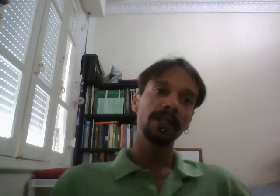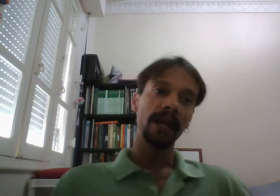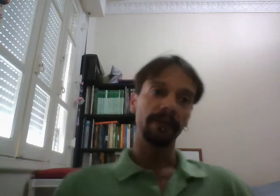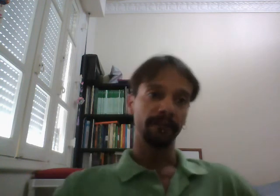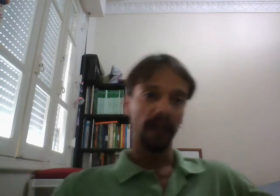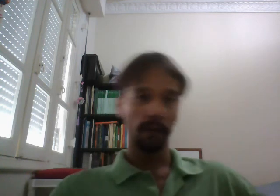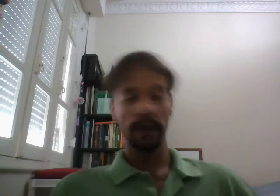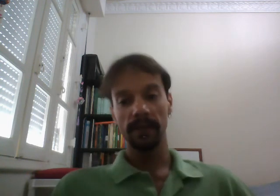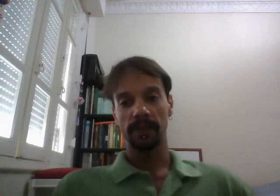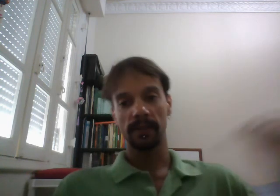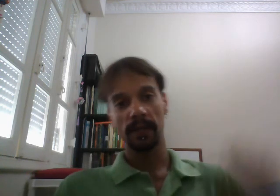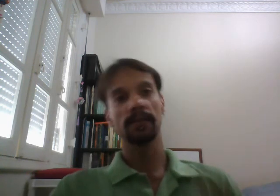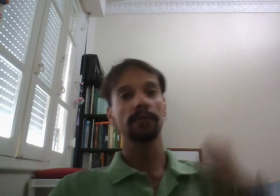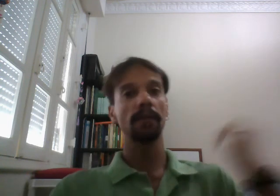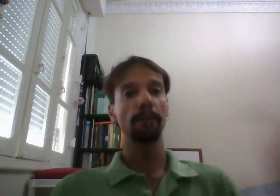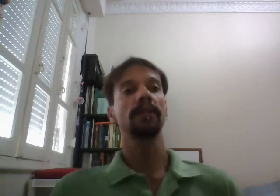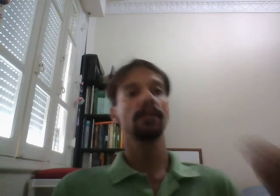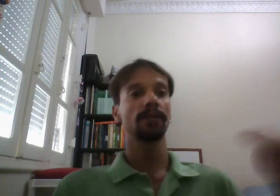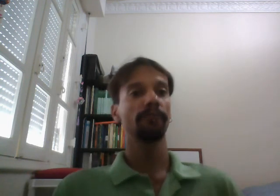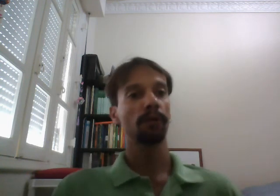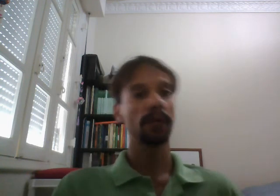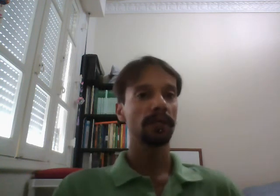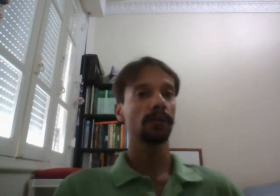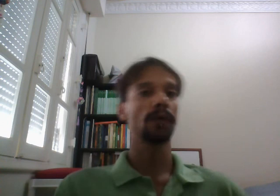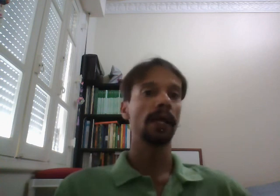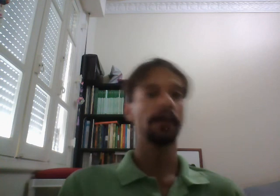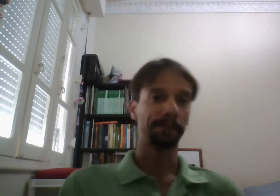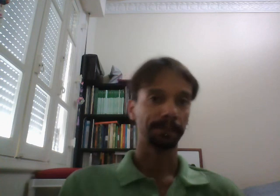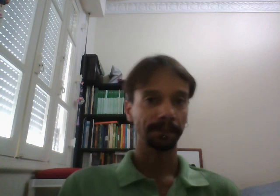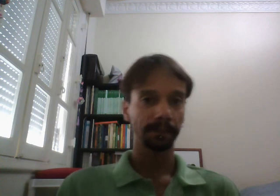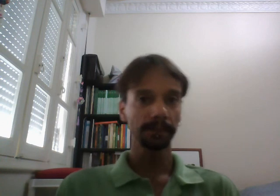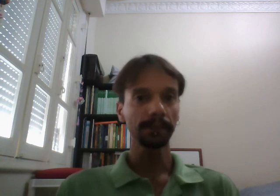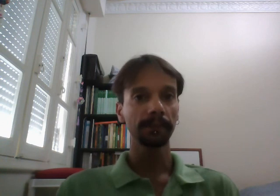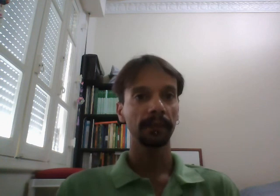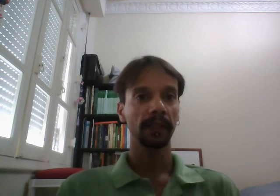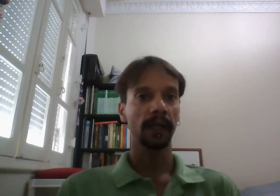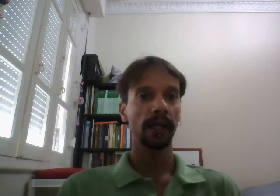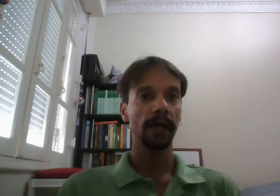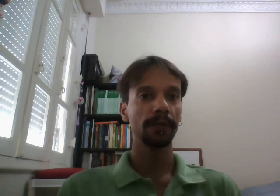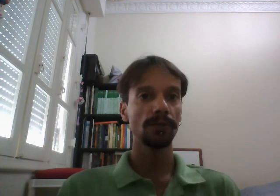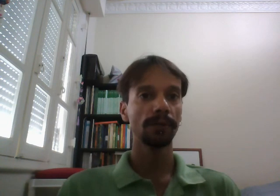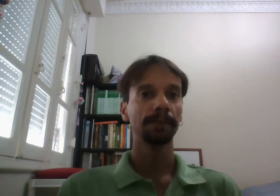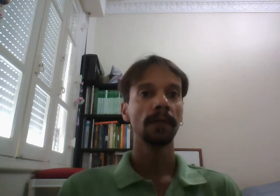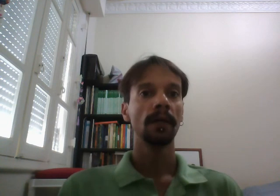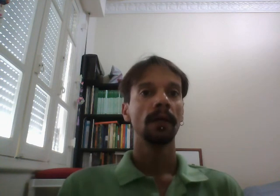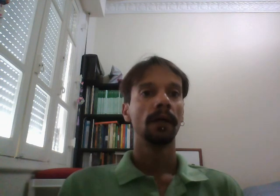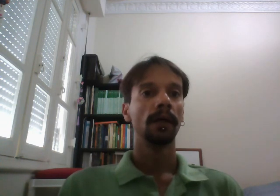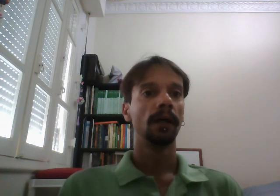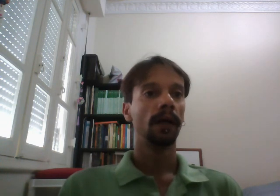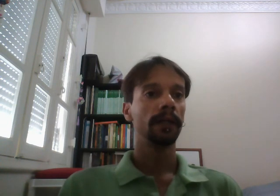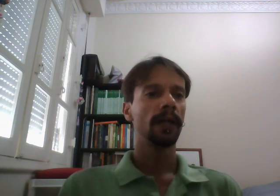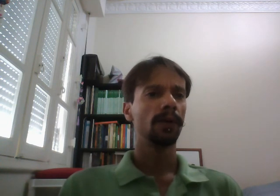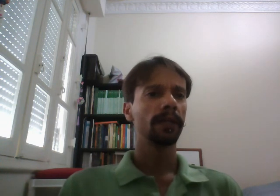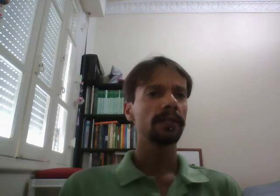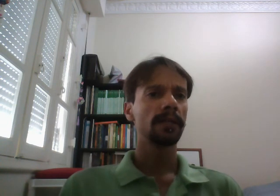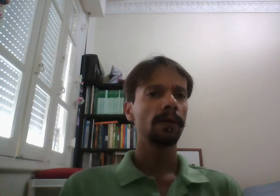dependente da frequência, seleção dependente da frequência do alelo. Tá claro isso? E a outra